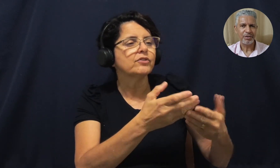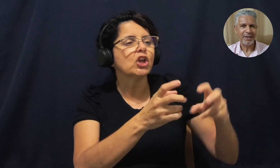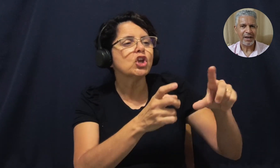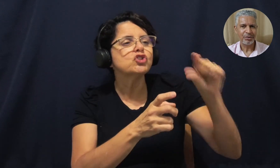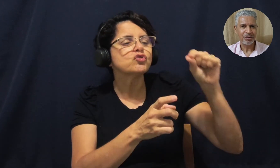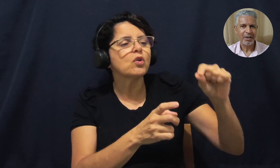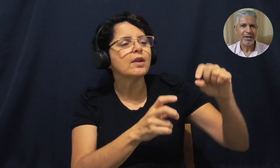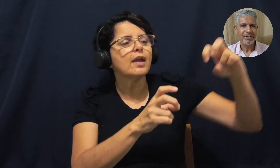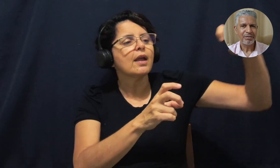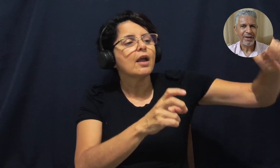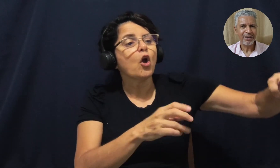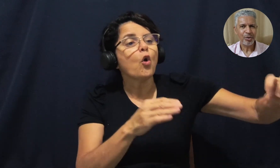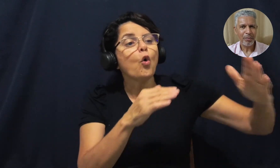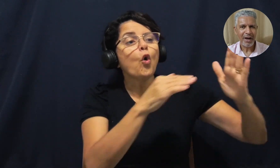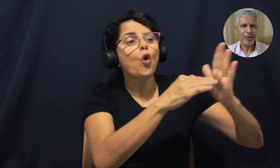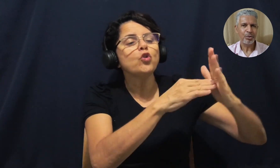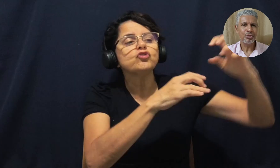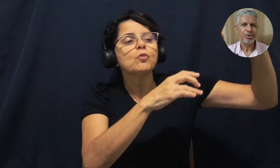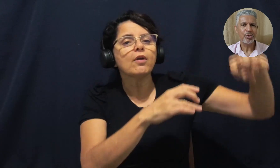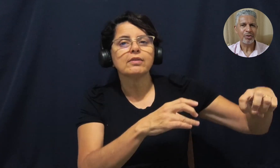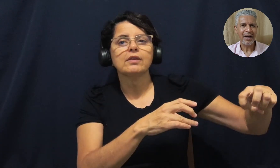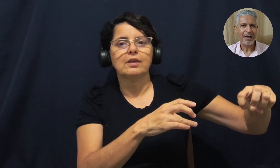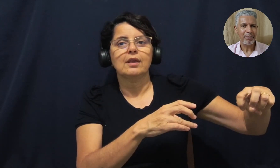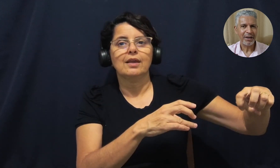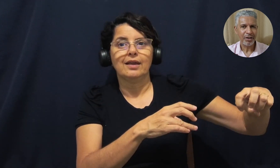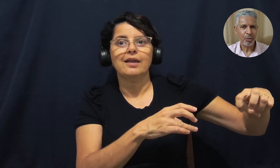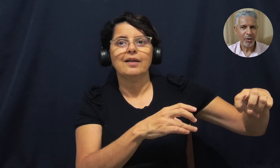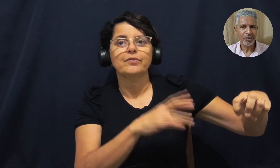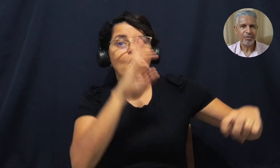fores convidado, vai tomar o último